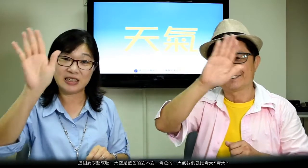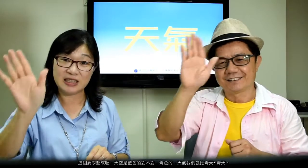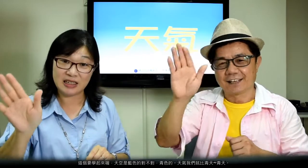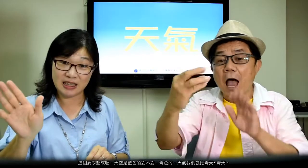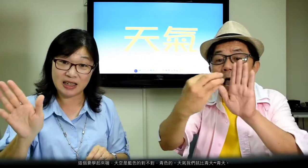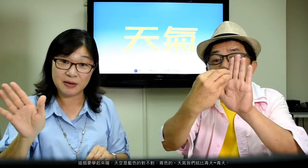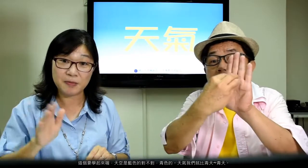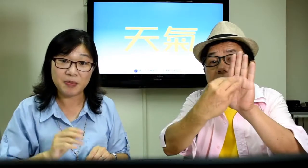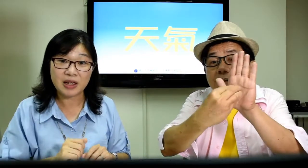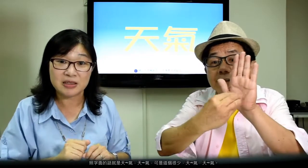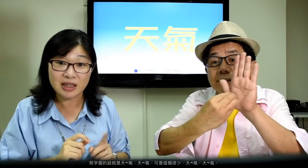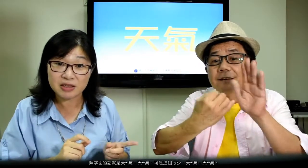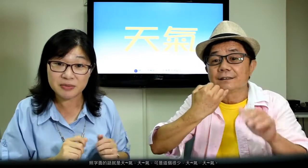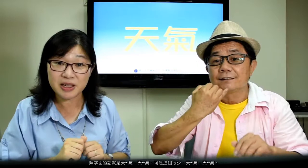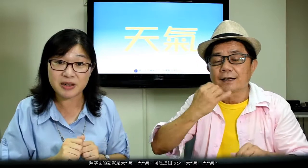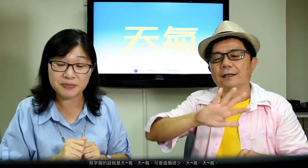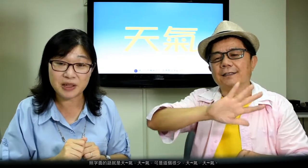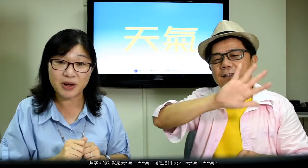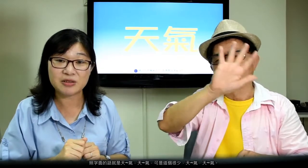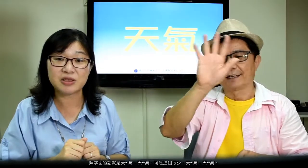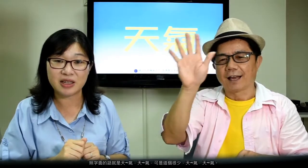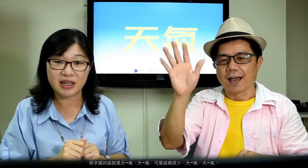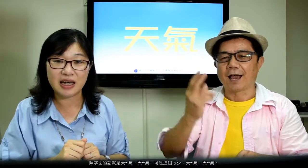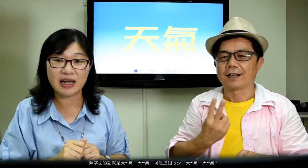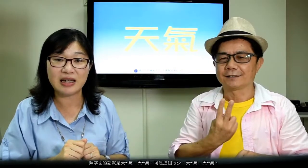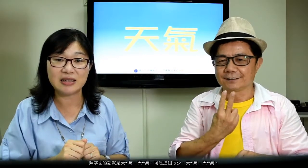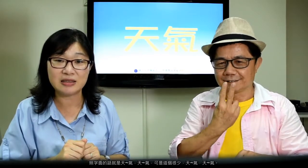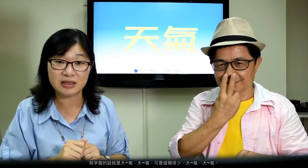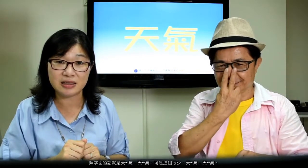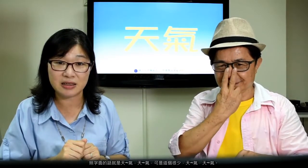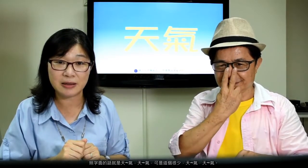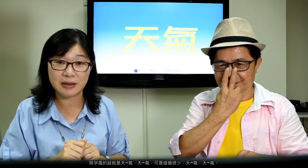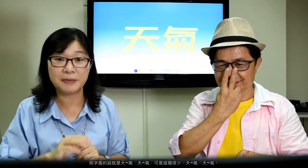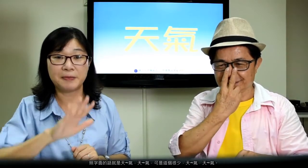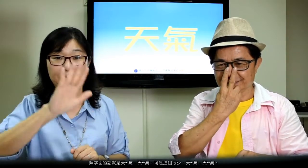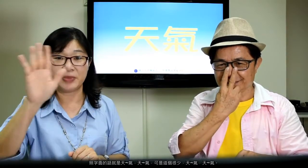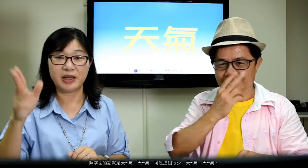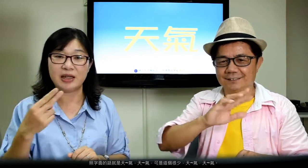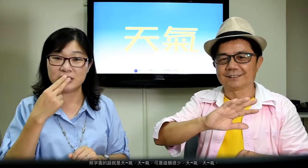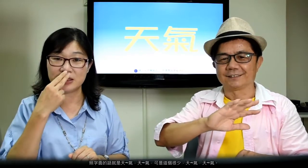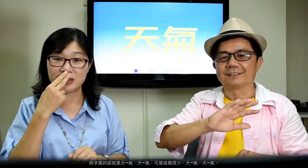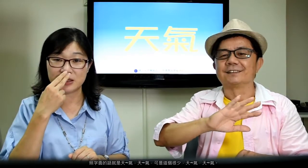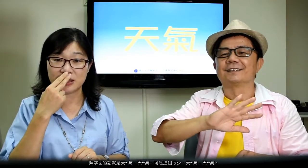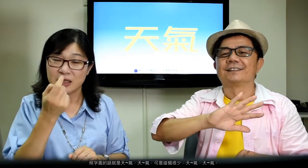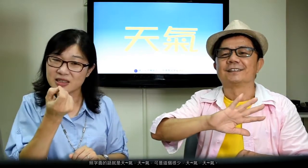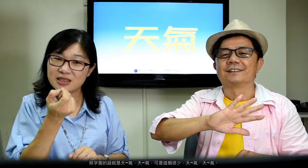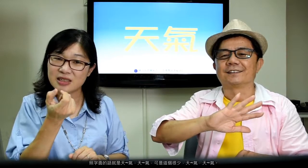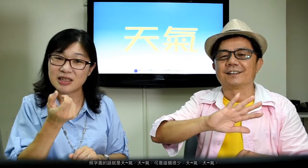青天，照字面的话就是天气，天气。可是这个